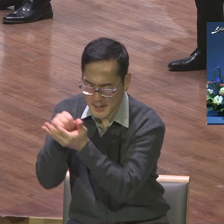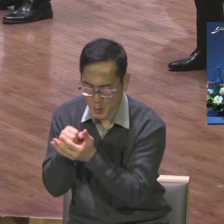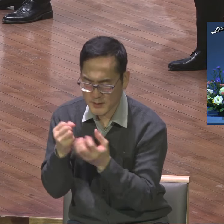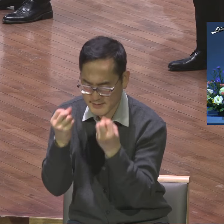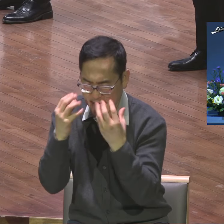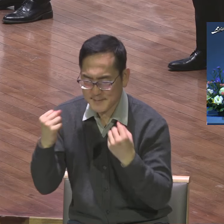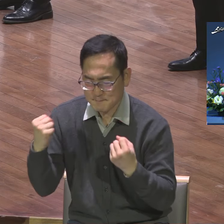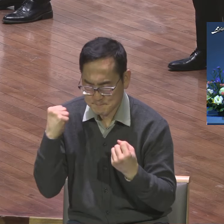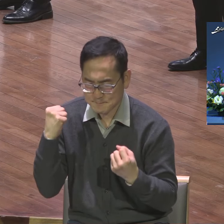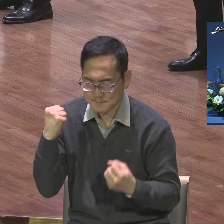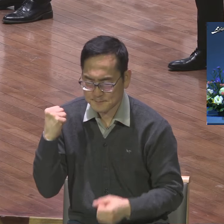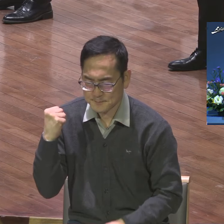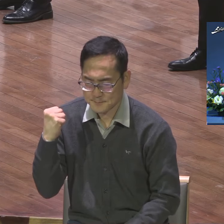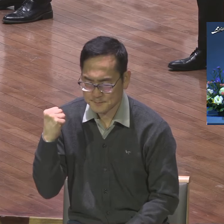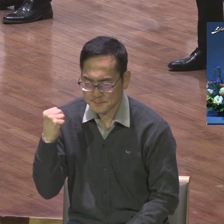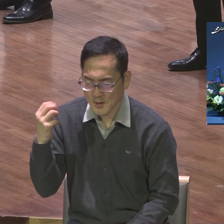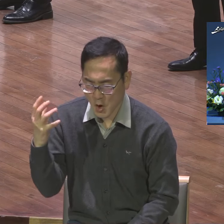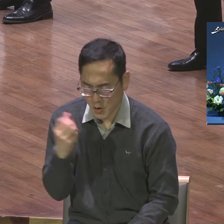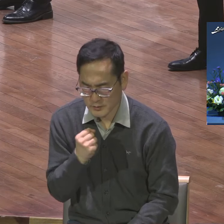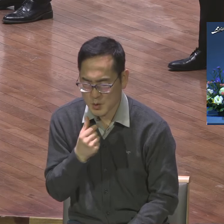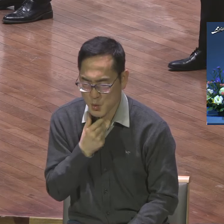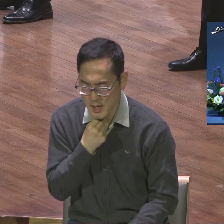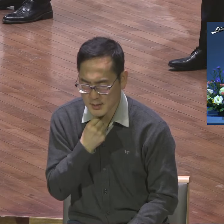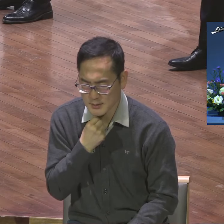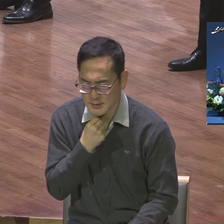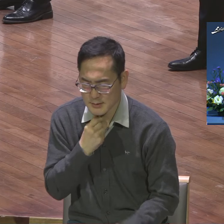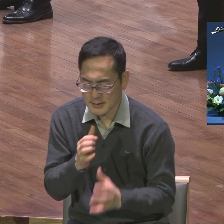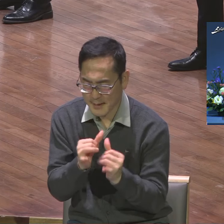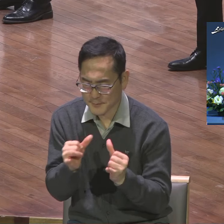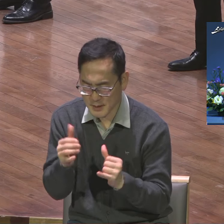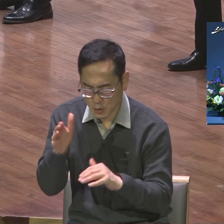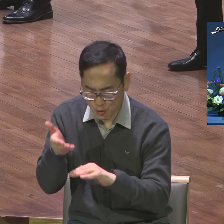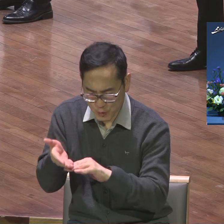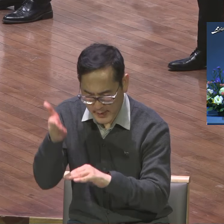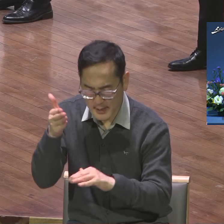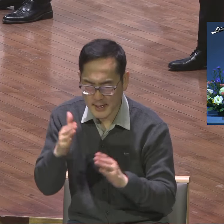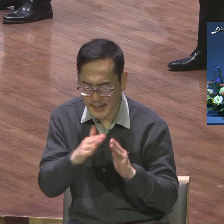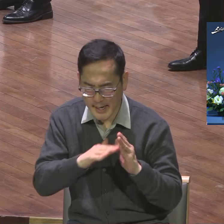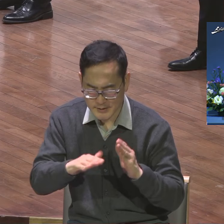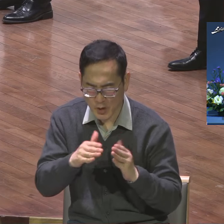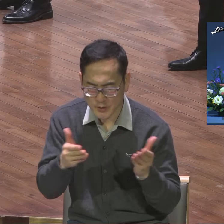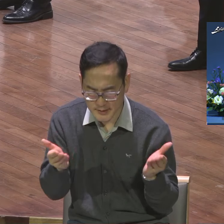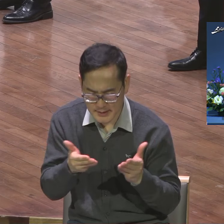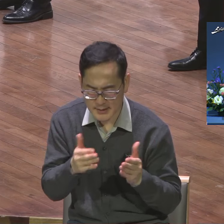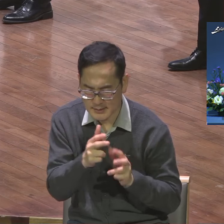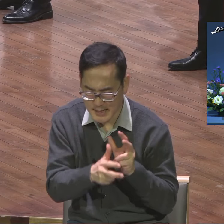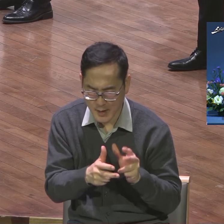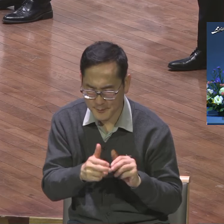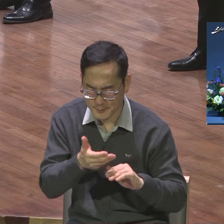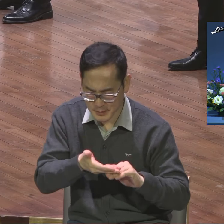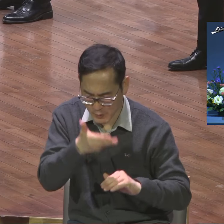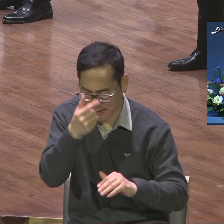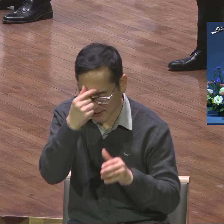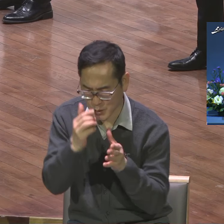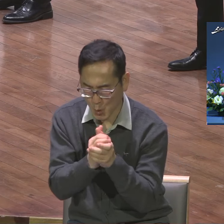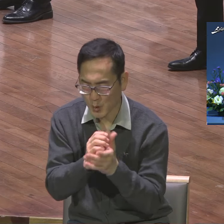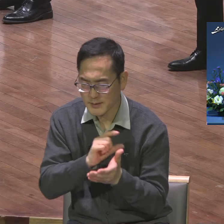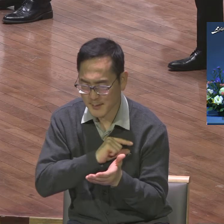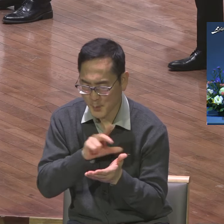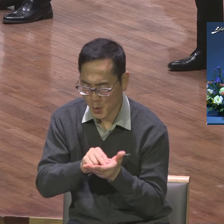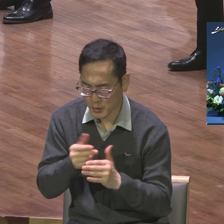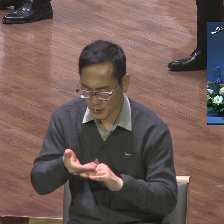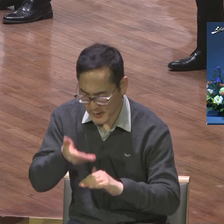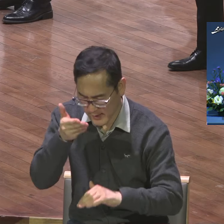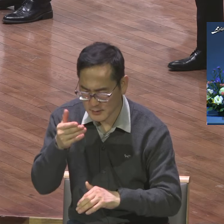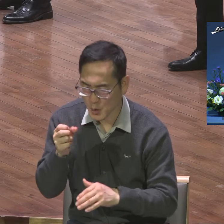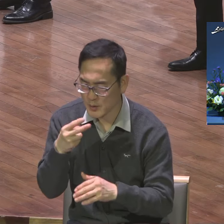소원하는 여기 모인 주의 백성들 머리머리 위에 그의 가정과 자녀와 생업과 소원하는 모든 기도 제목 위에 특별히